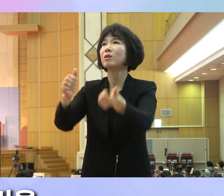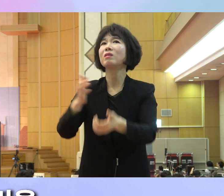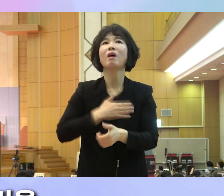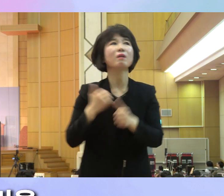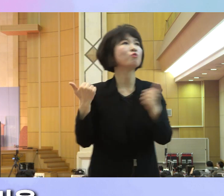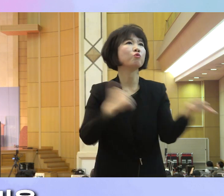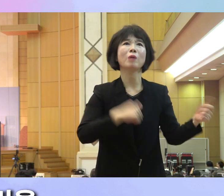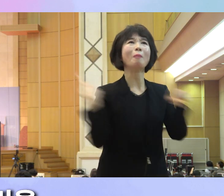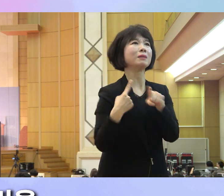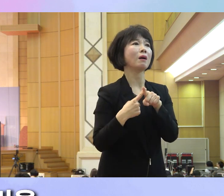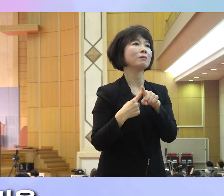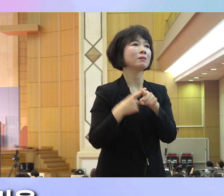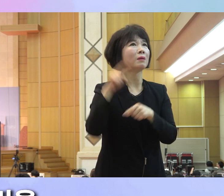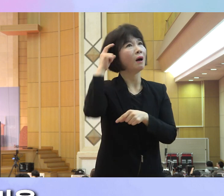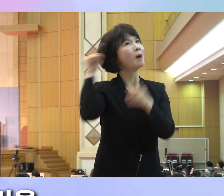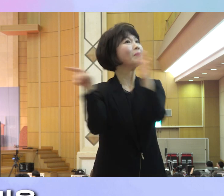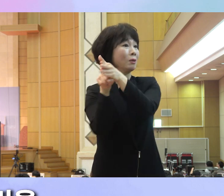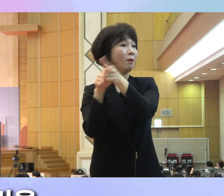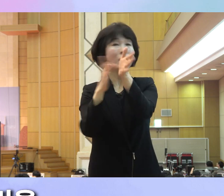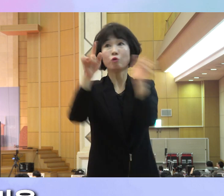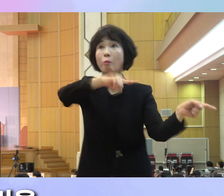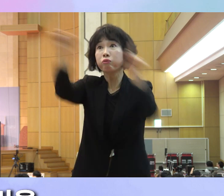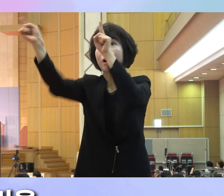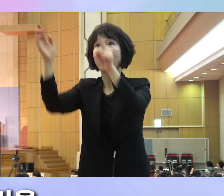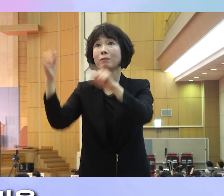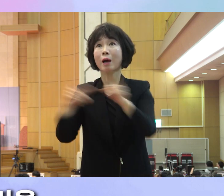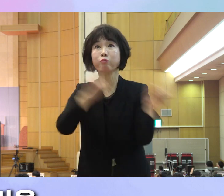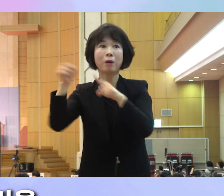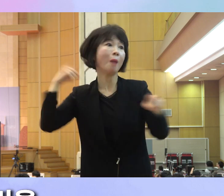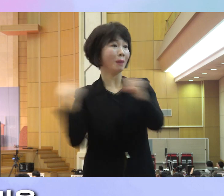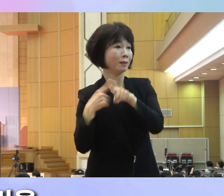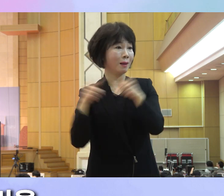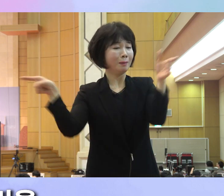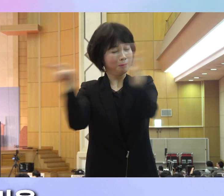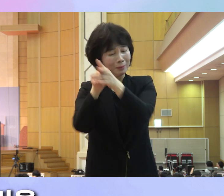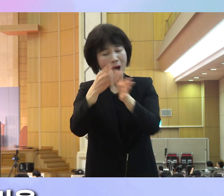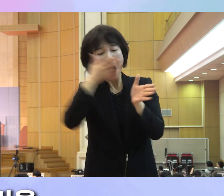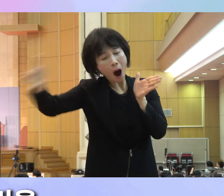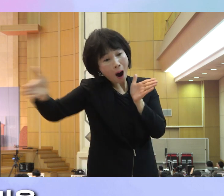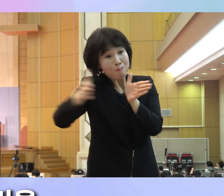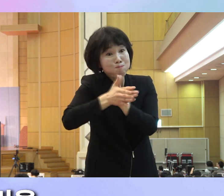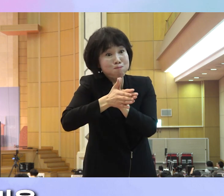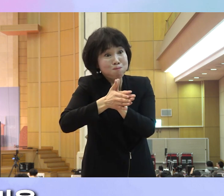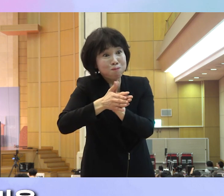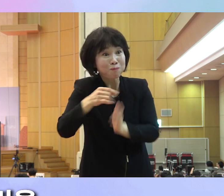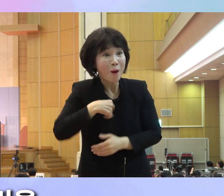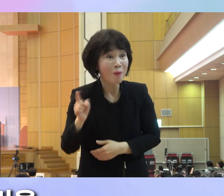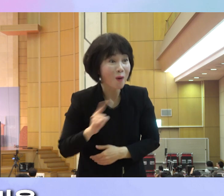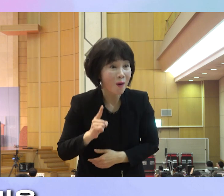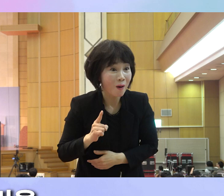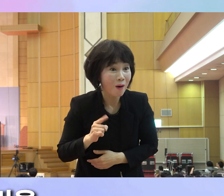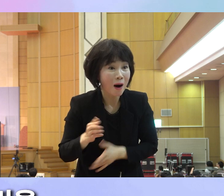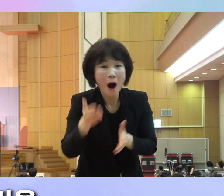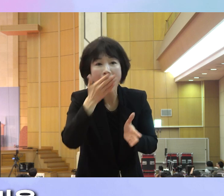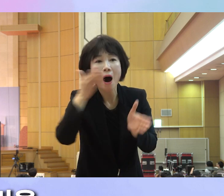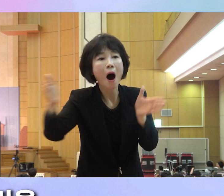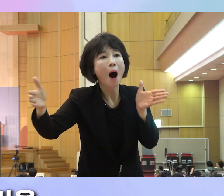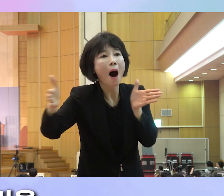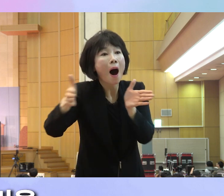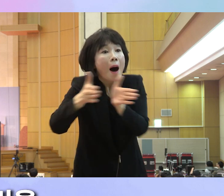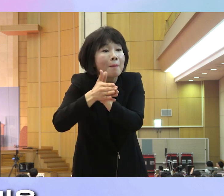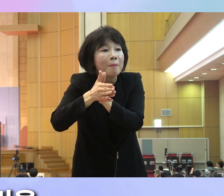죽음이 되고 예수 부활을 본받아서 연합하면, 주님과 합하게 되면 주님과 주님의